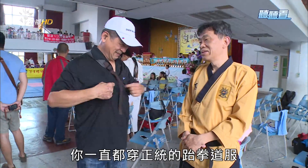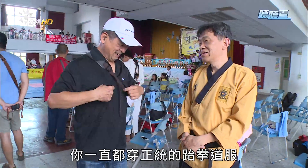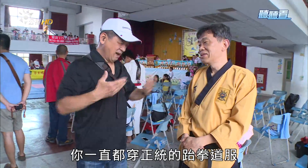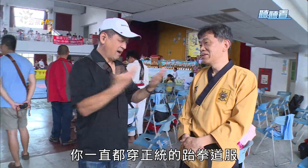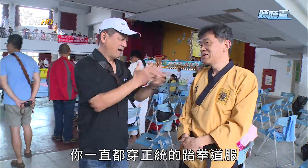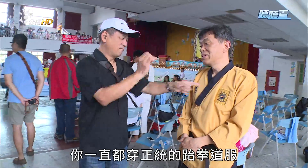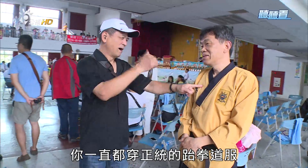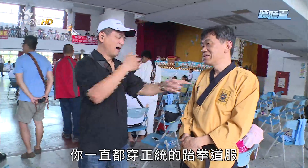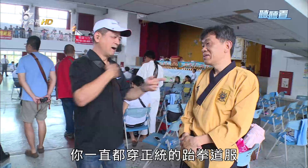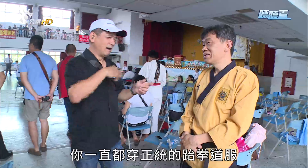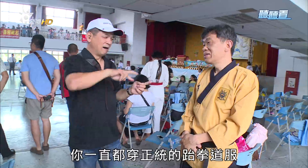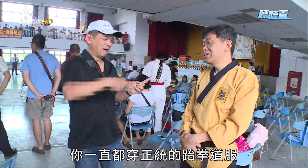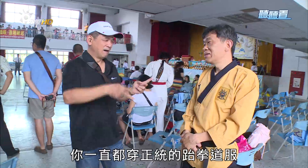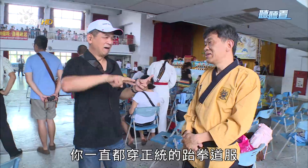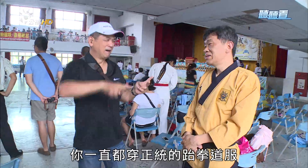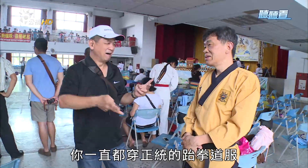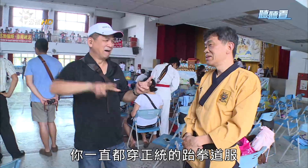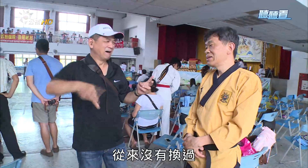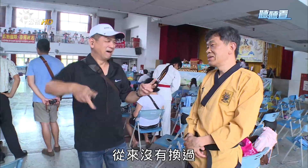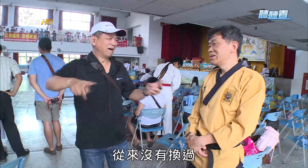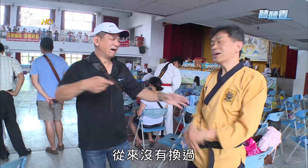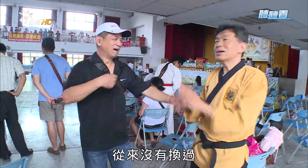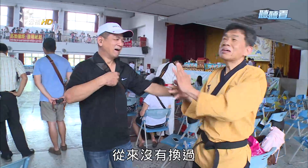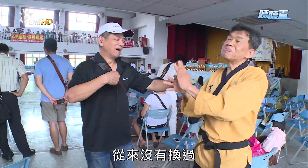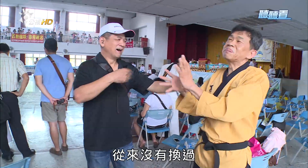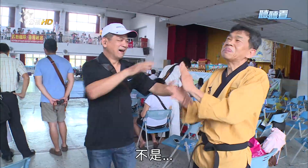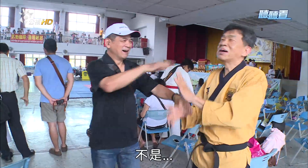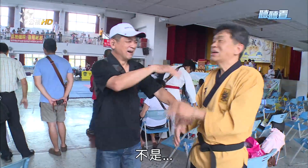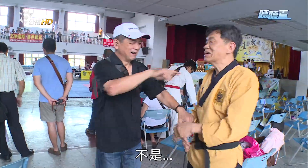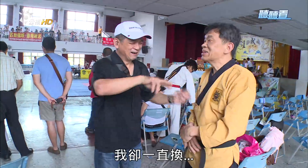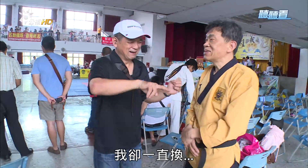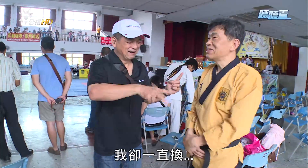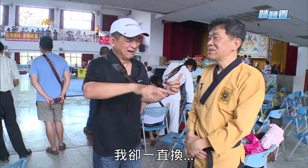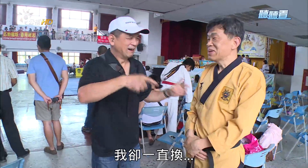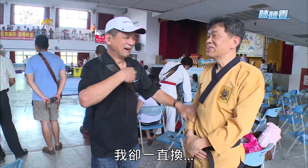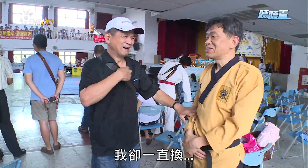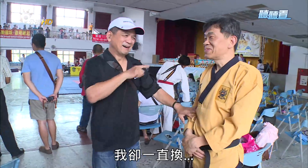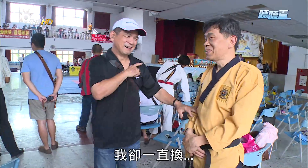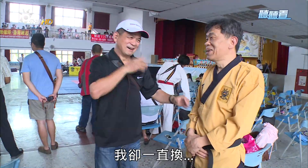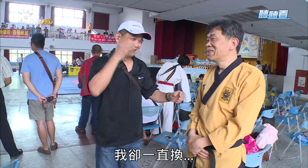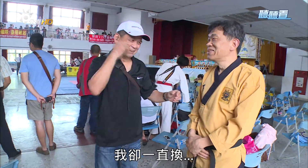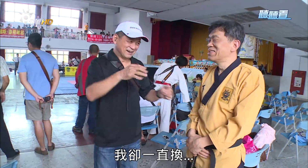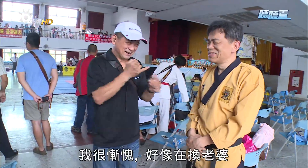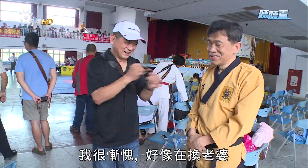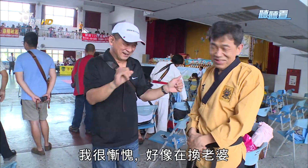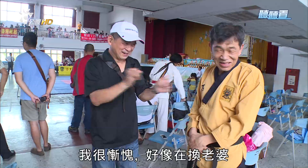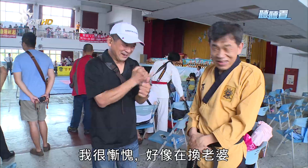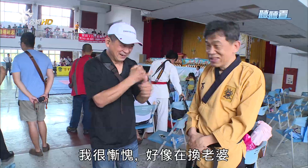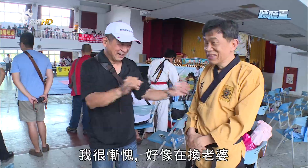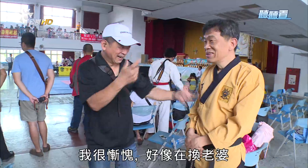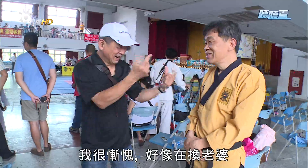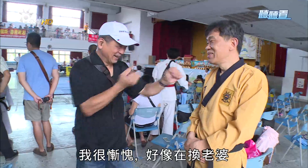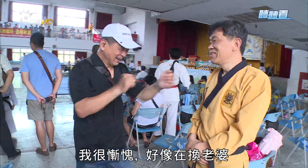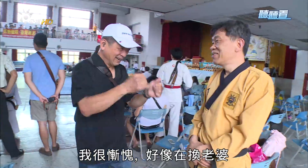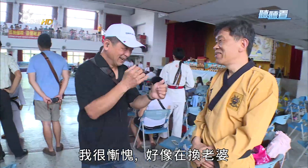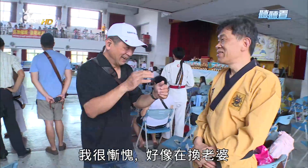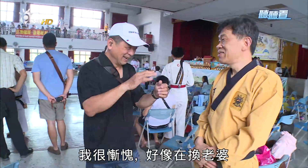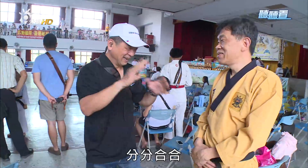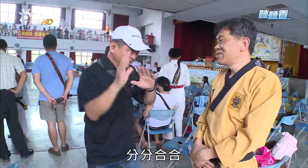都穿正统的跆拳道服，从来没有换过。 哎，不是， 我却一直换。哎，我很惭愧，好像在换老婆，分分